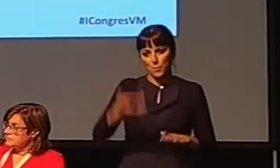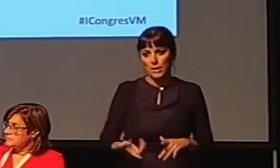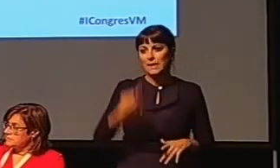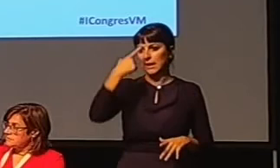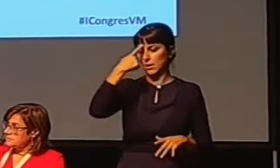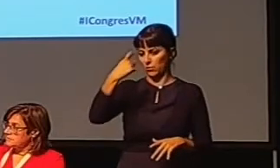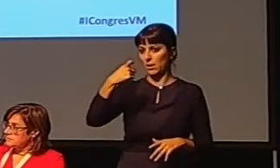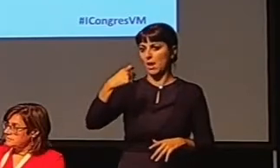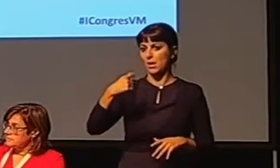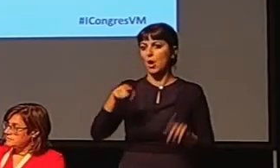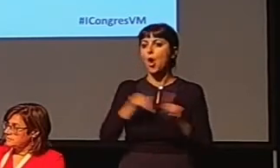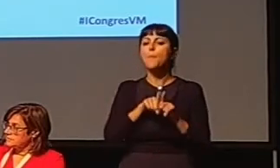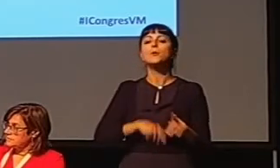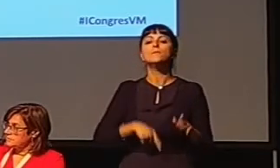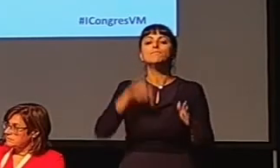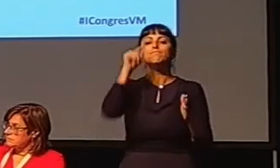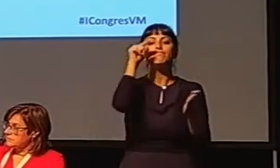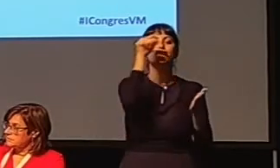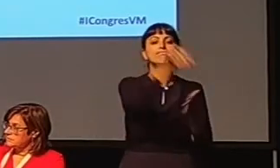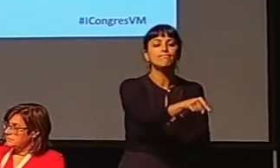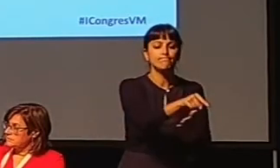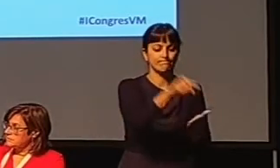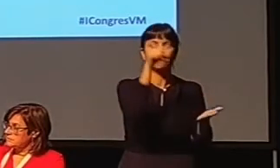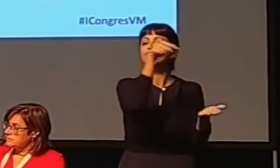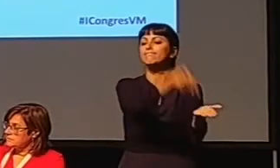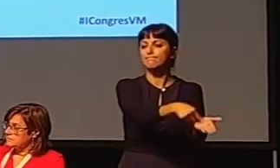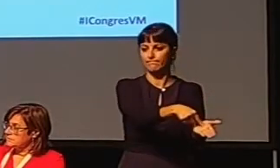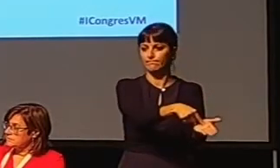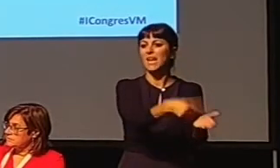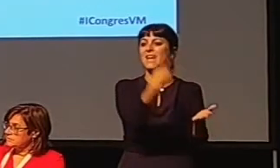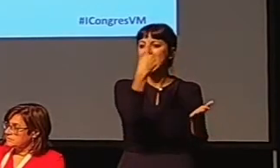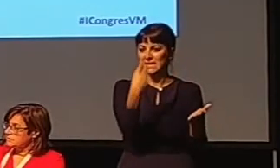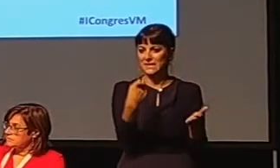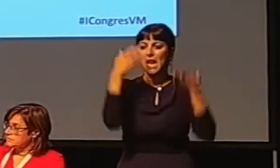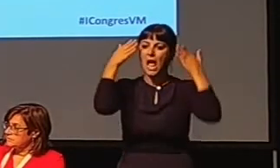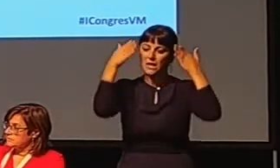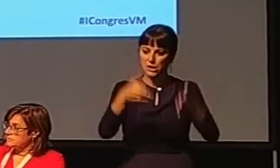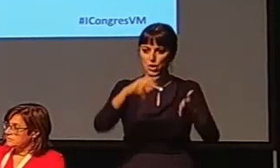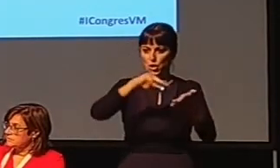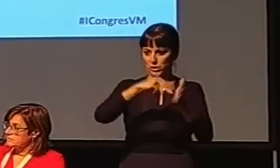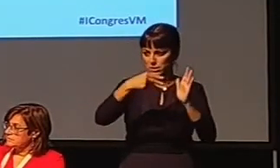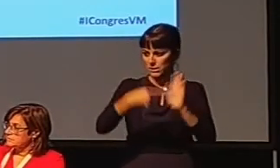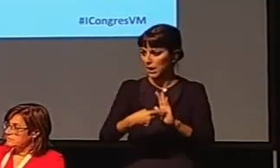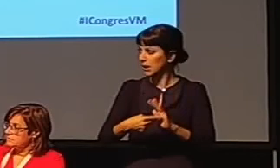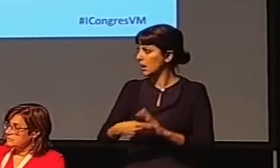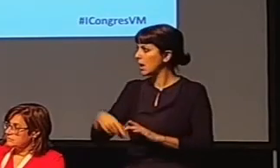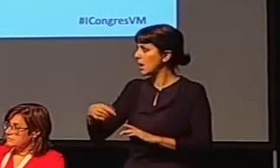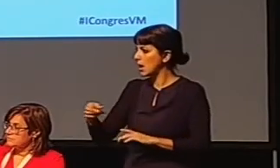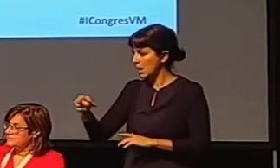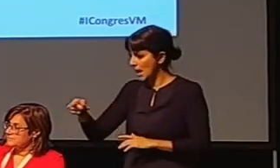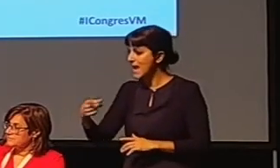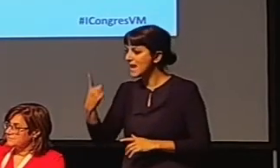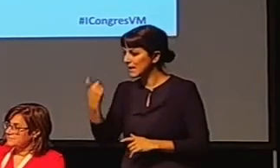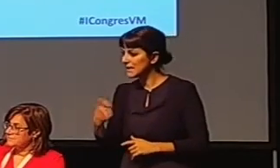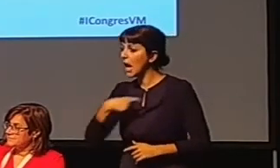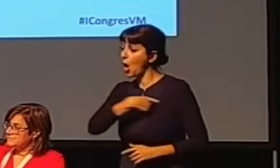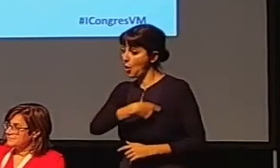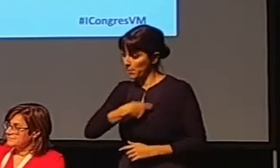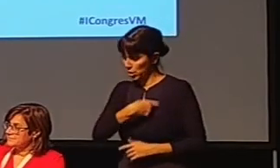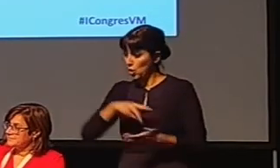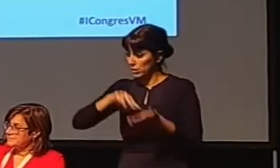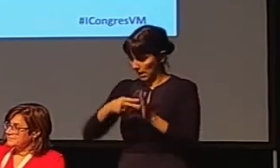amb aquest senyalar. No? És com, necessitem la comissió tècnica, presidenta, necessitem la comissió que funcioni,